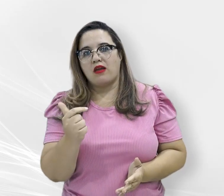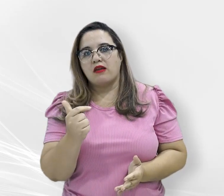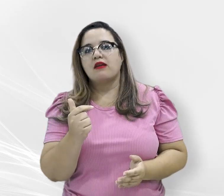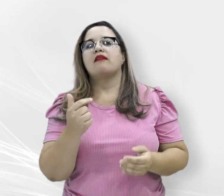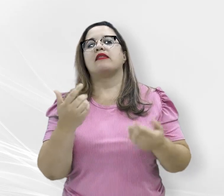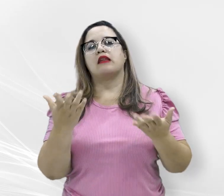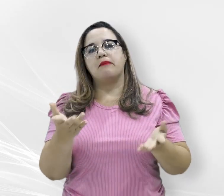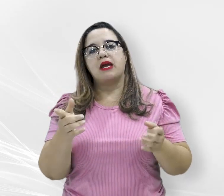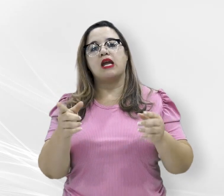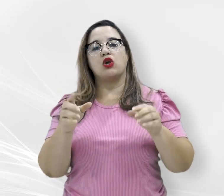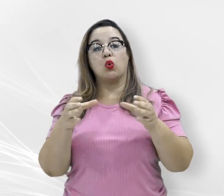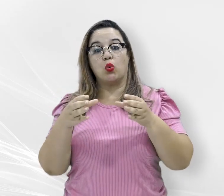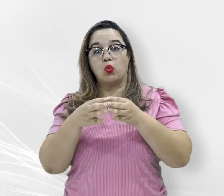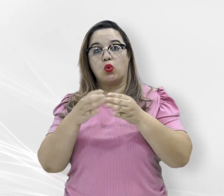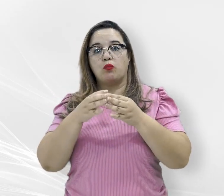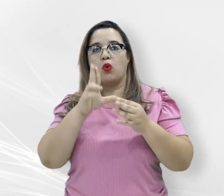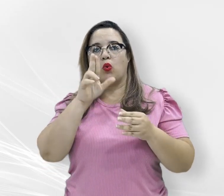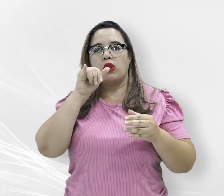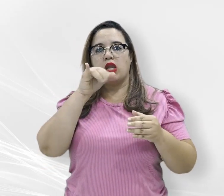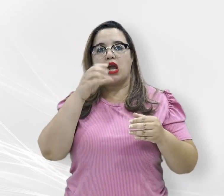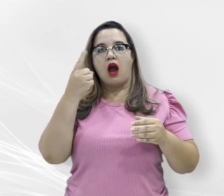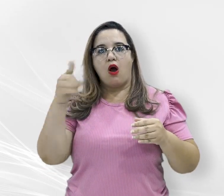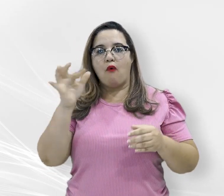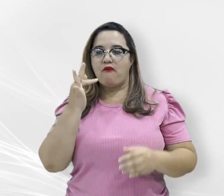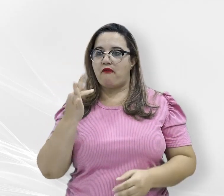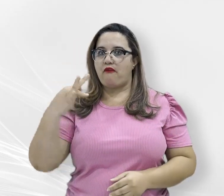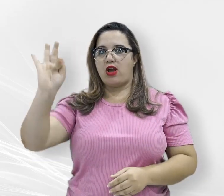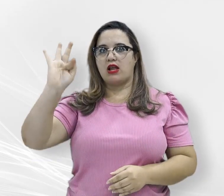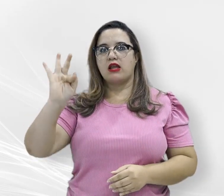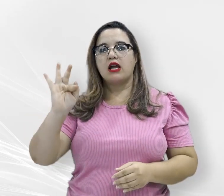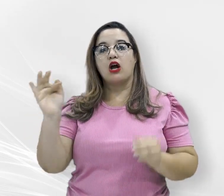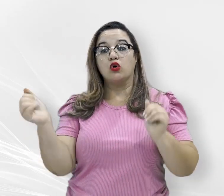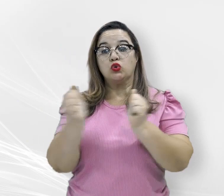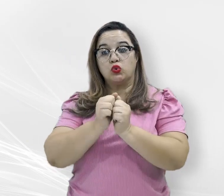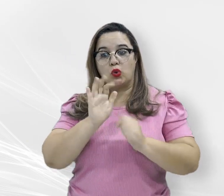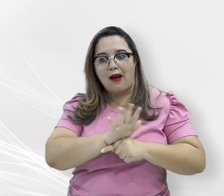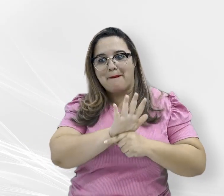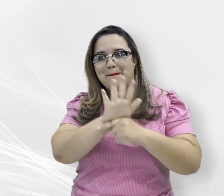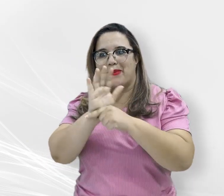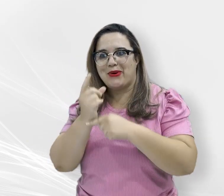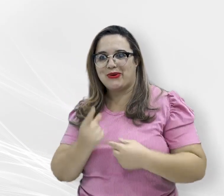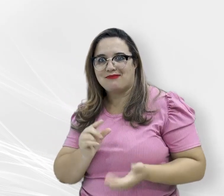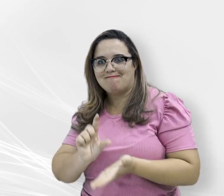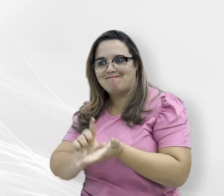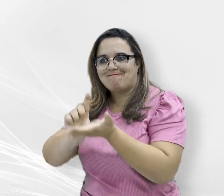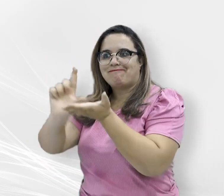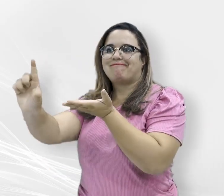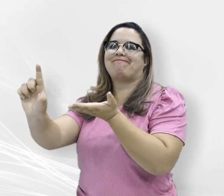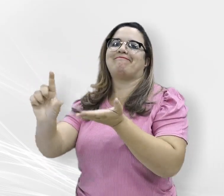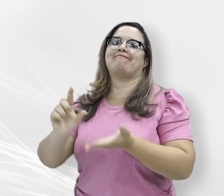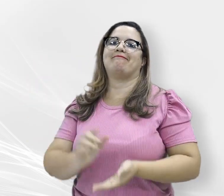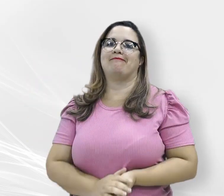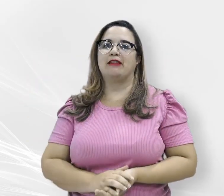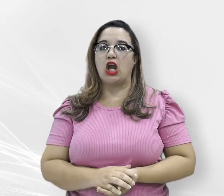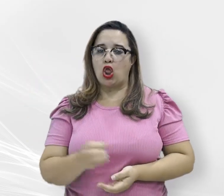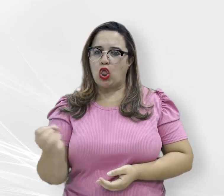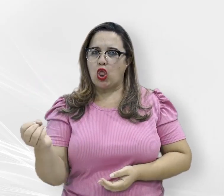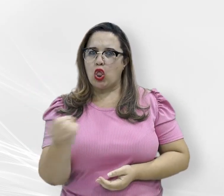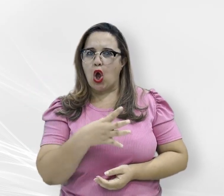da União Federal e dos recursos do Sistema S. O REQIP se anuncia como uma modalidade de trabalho associada à